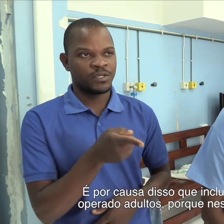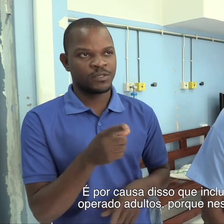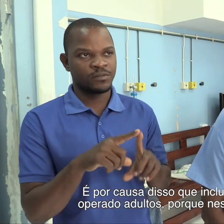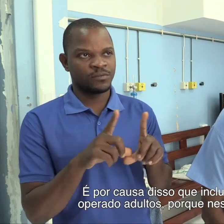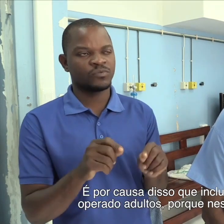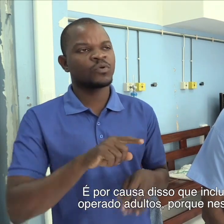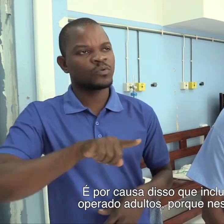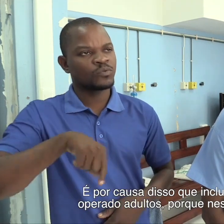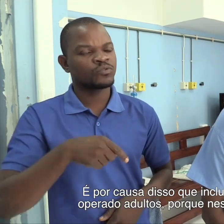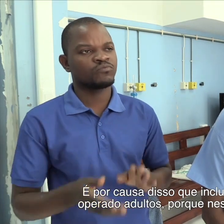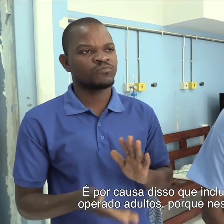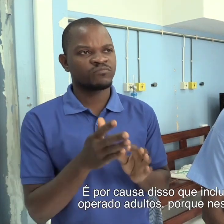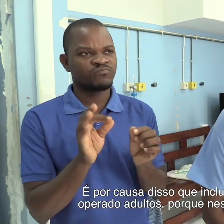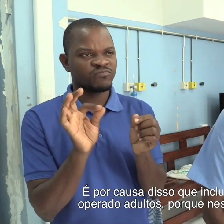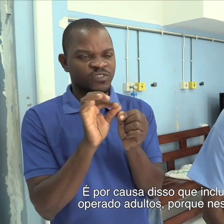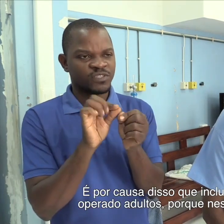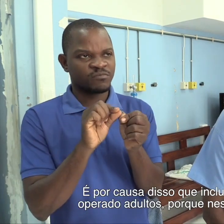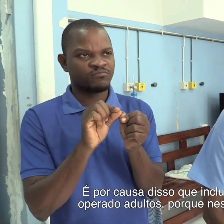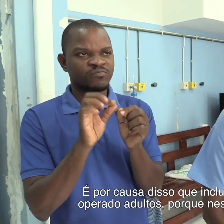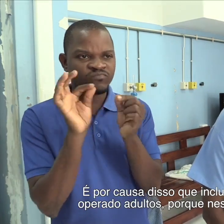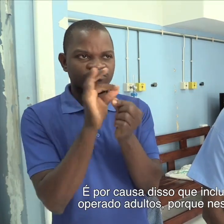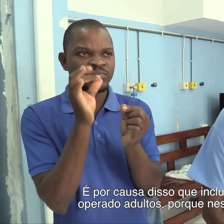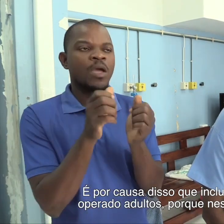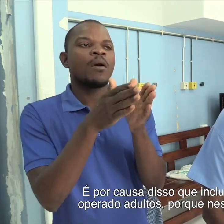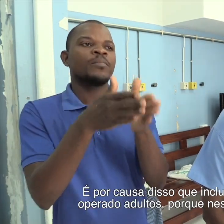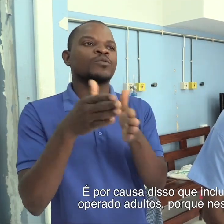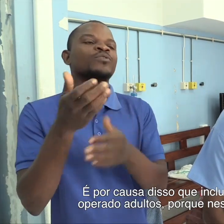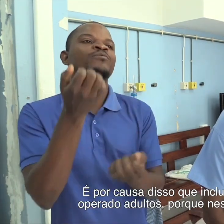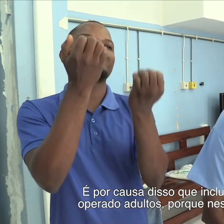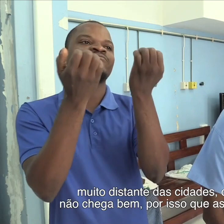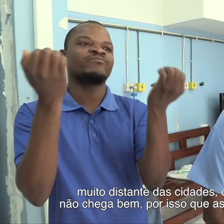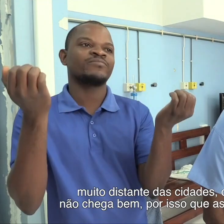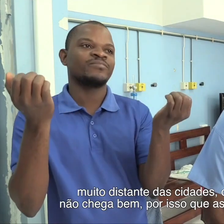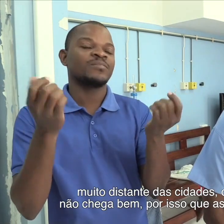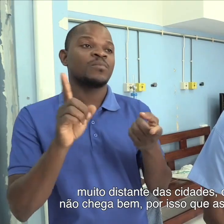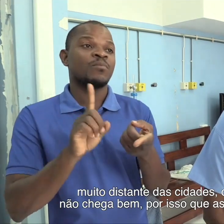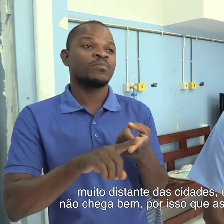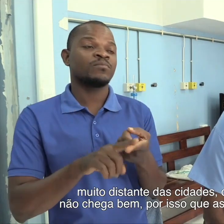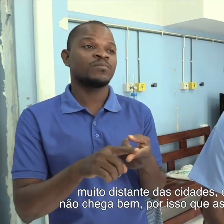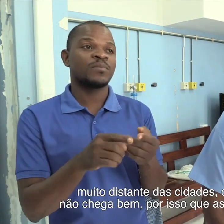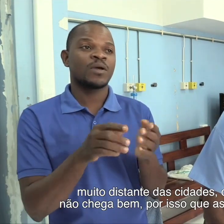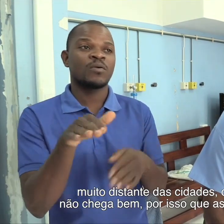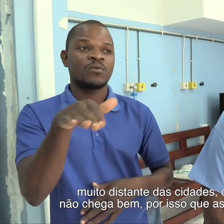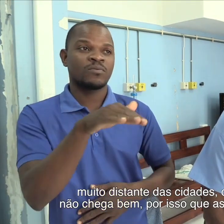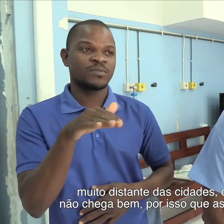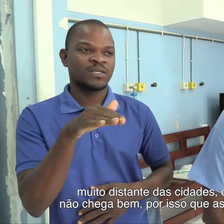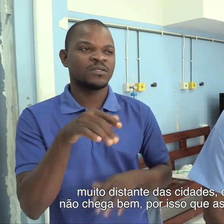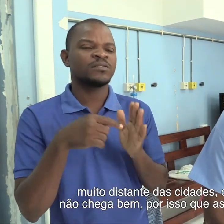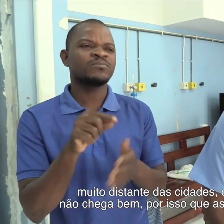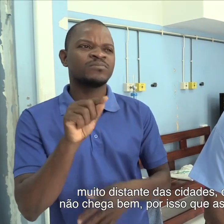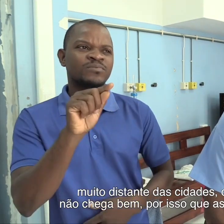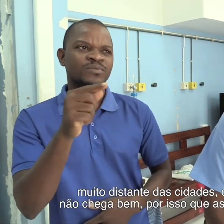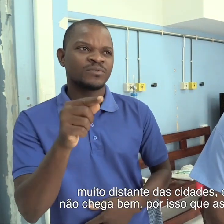operado adultos. Porque nessas comunidades muito distantes das cidades,